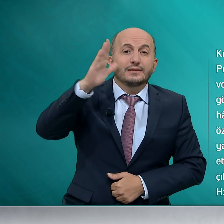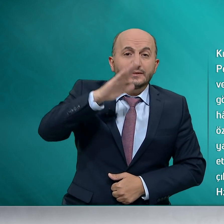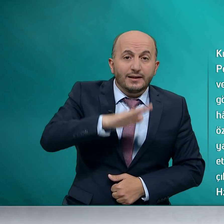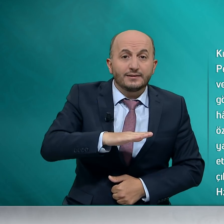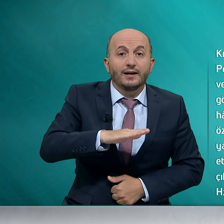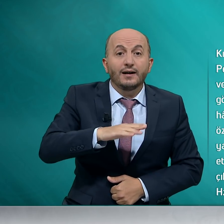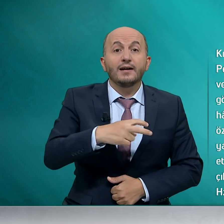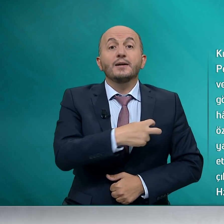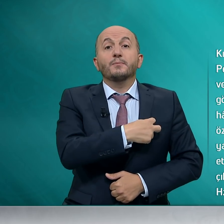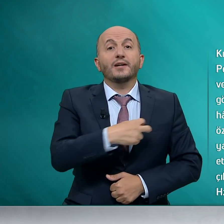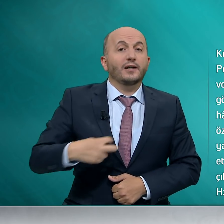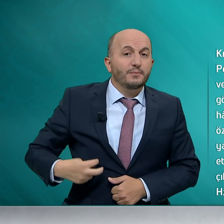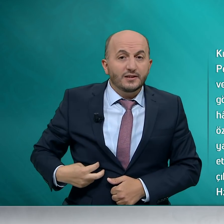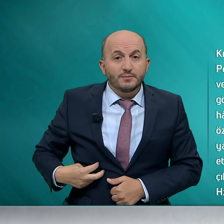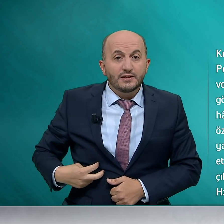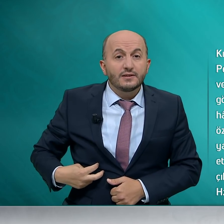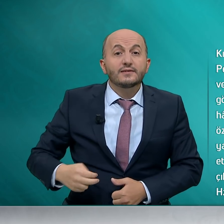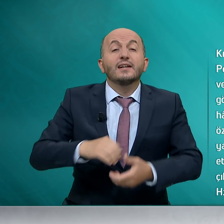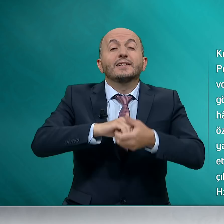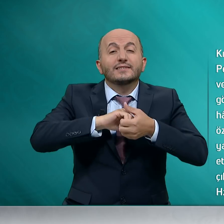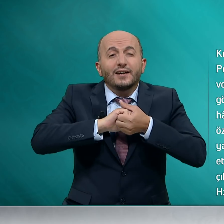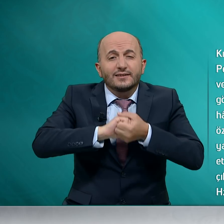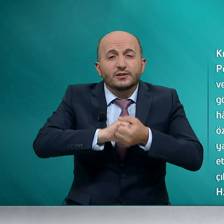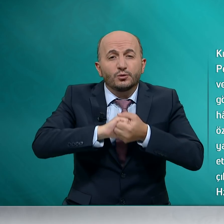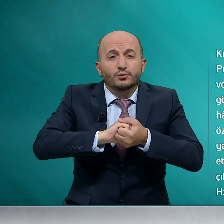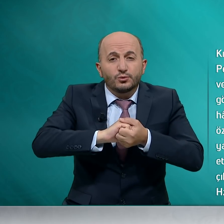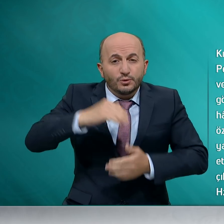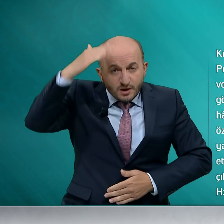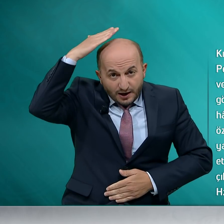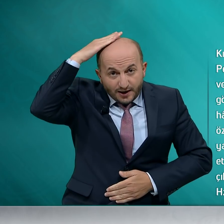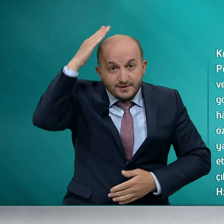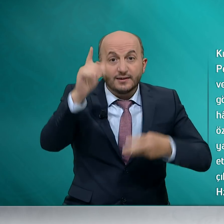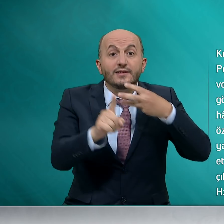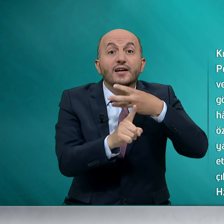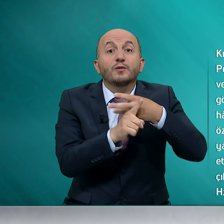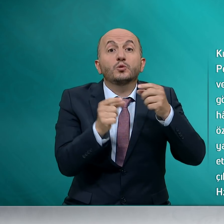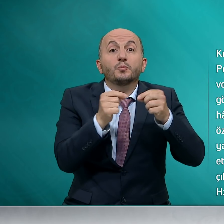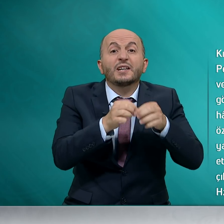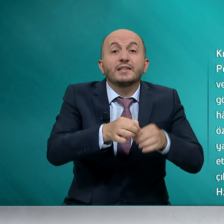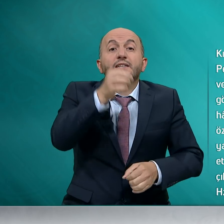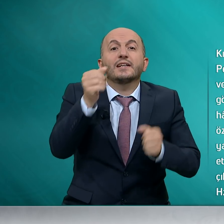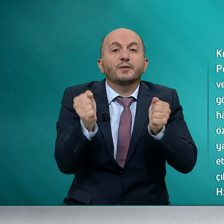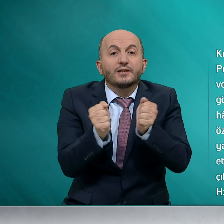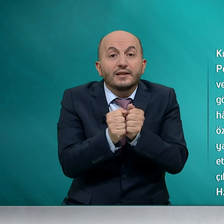ardından da Peygamberimiz sadık dostu Hazreti Ebu Bekir ile